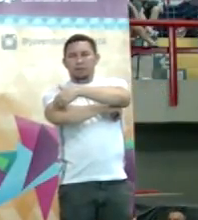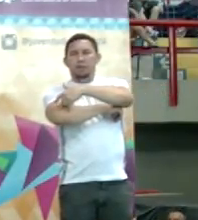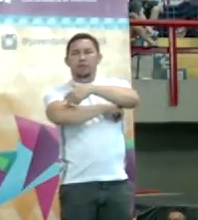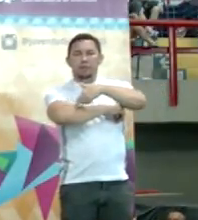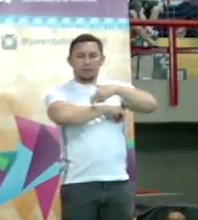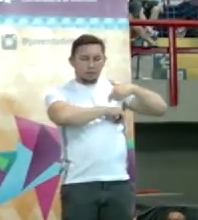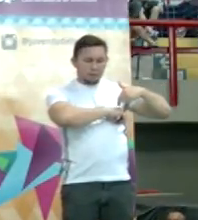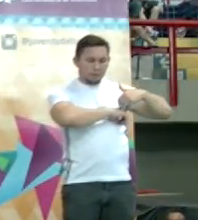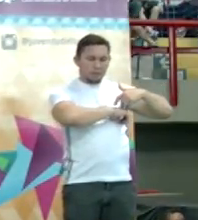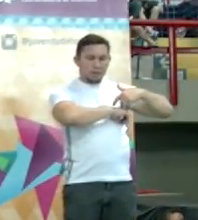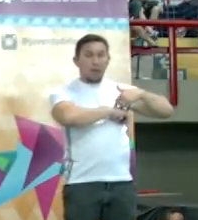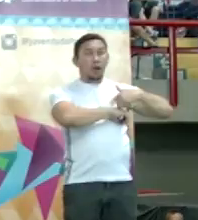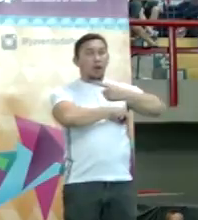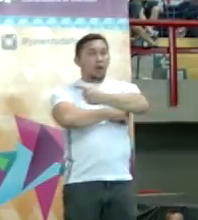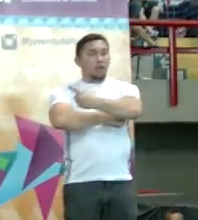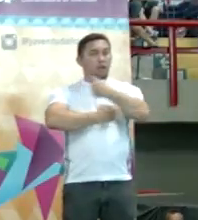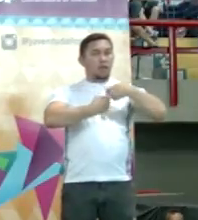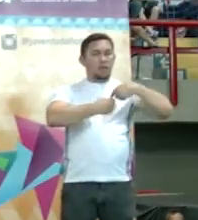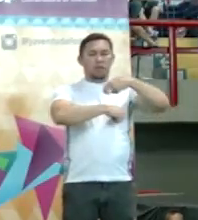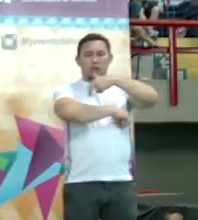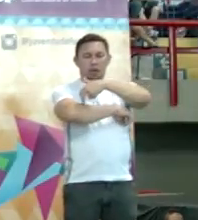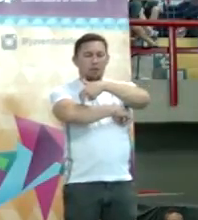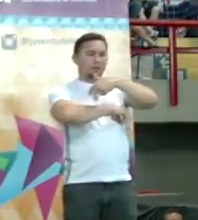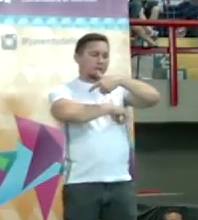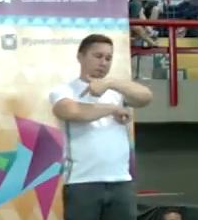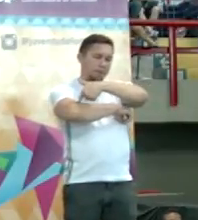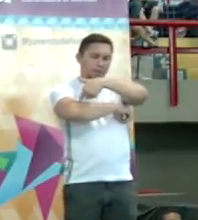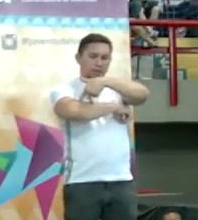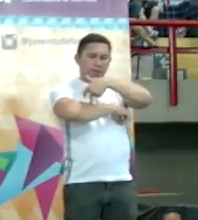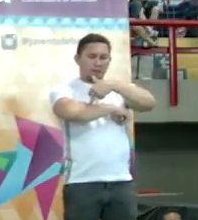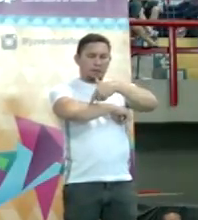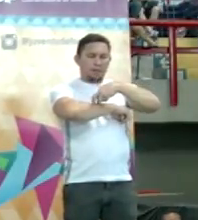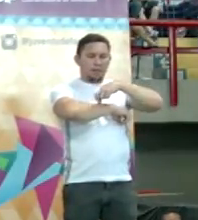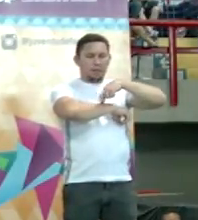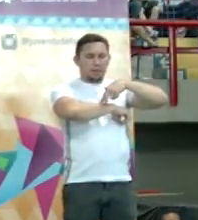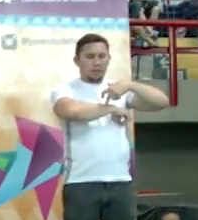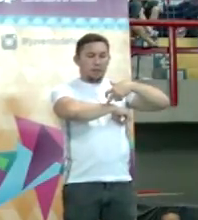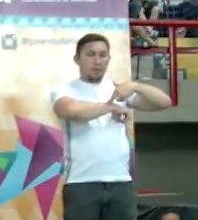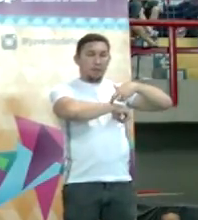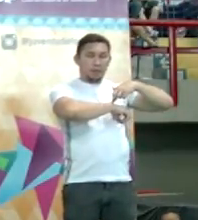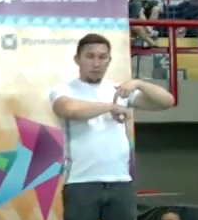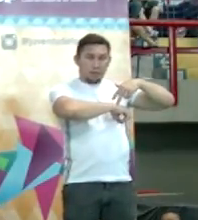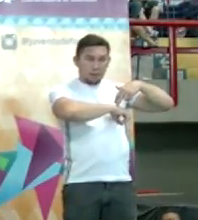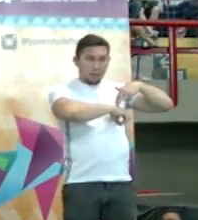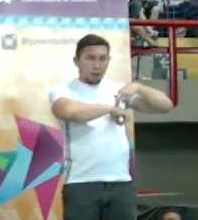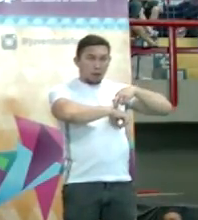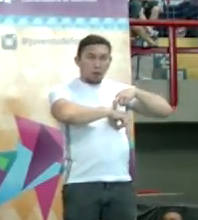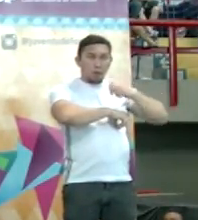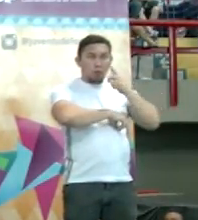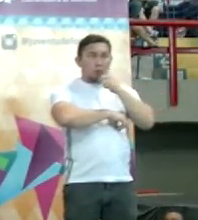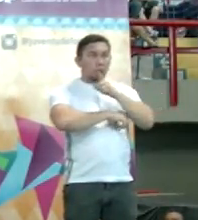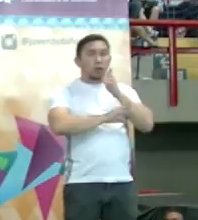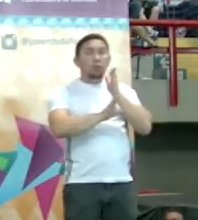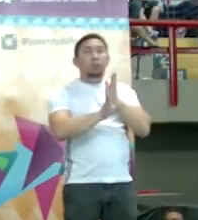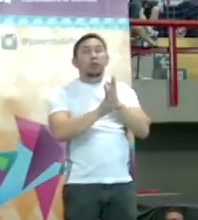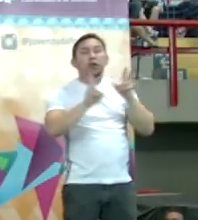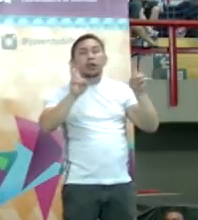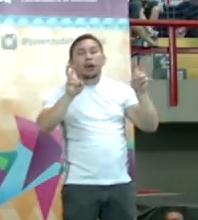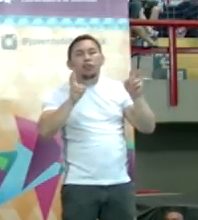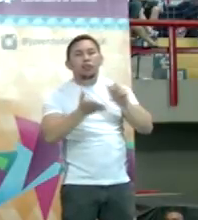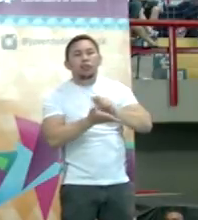Estou andando. Vou voltar. Estou andando. Eu só consigo andar porque tem